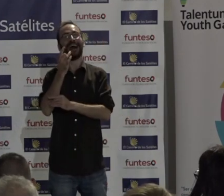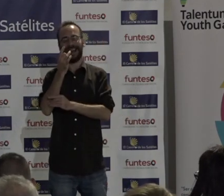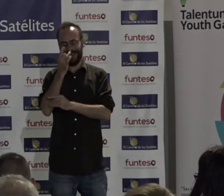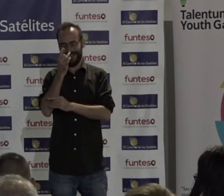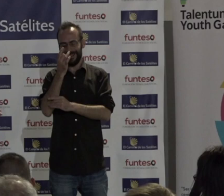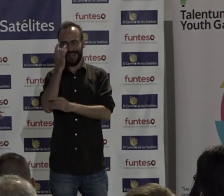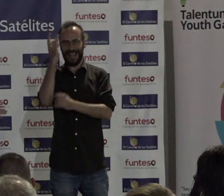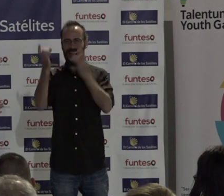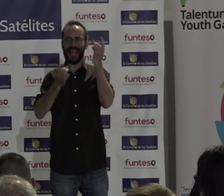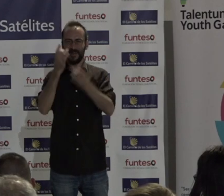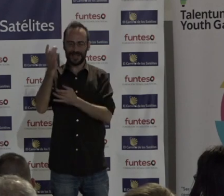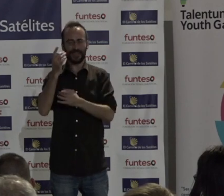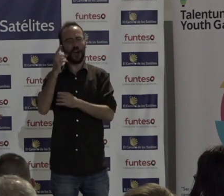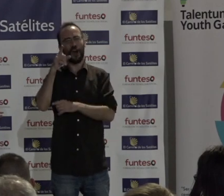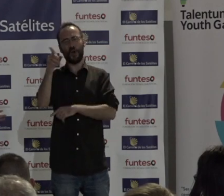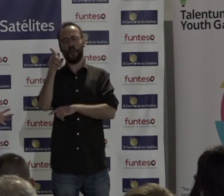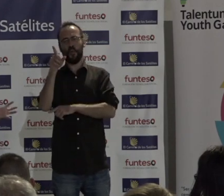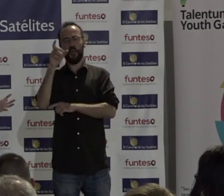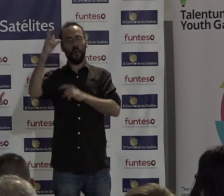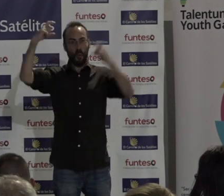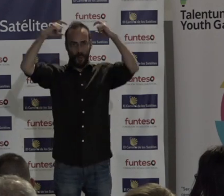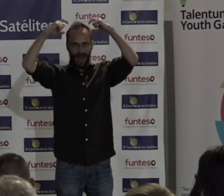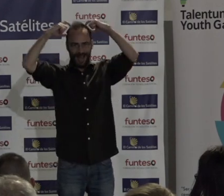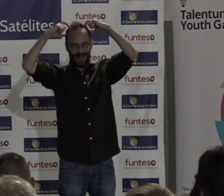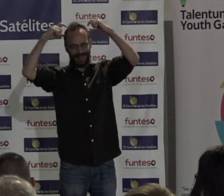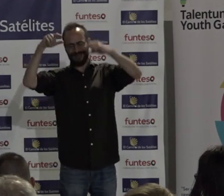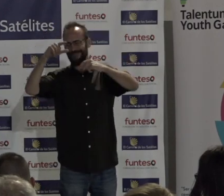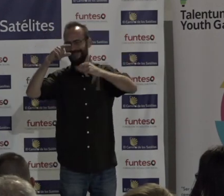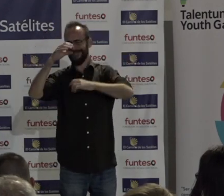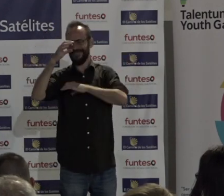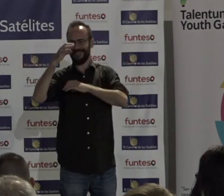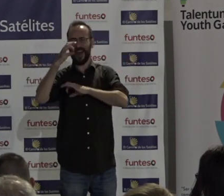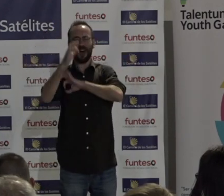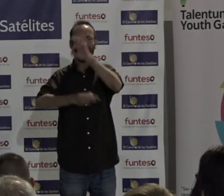en la Warner, súper chulo, y ahí hubo una simbiosis